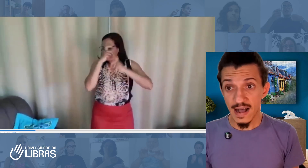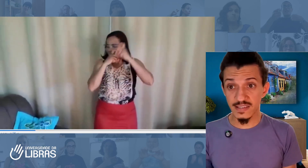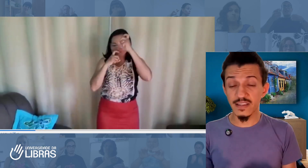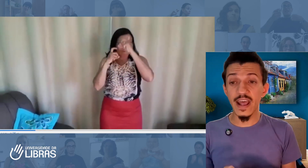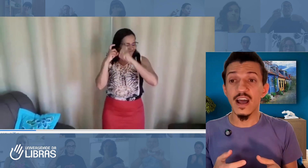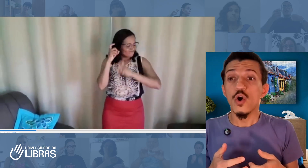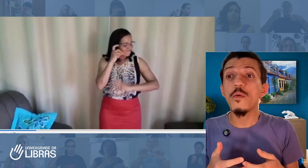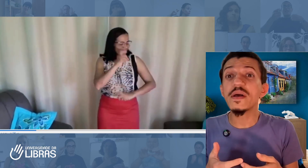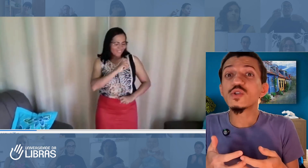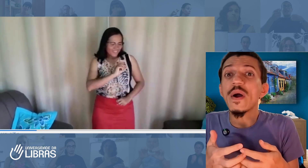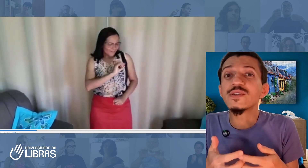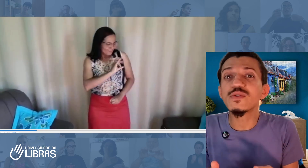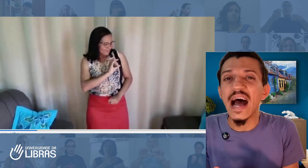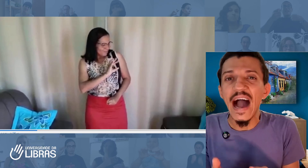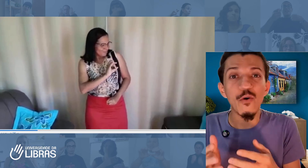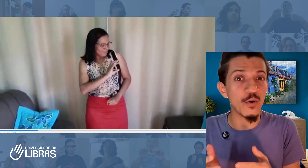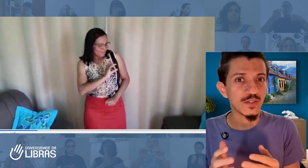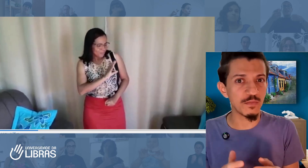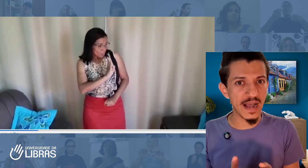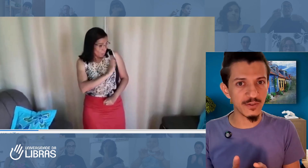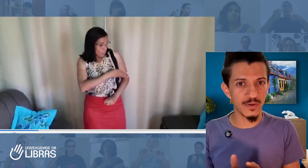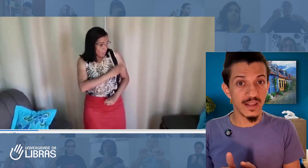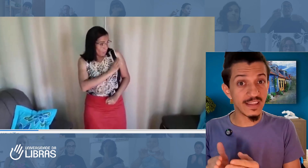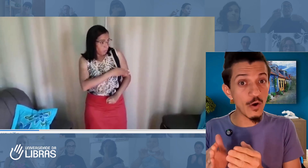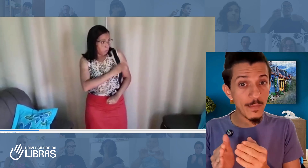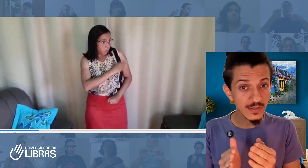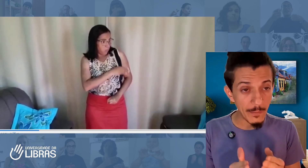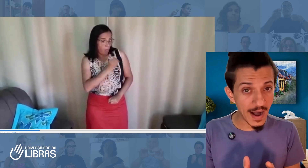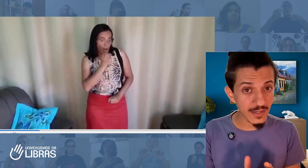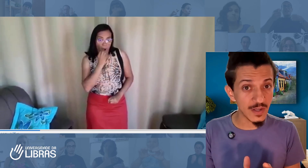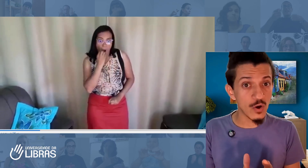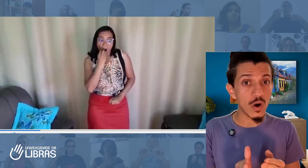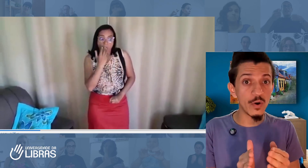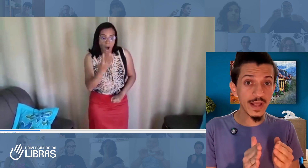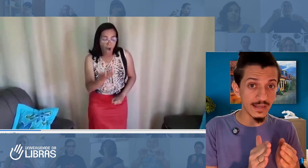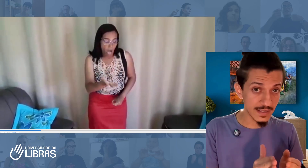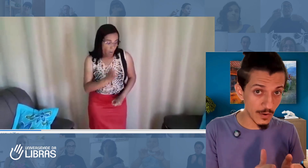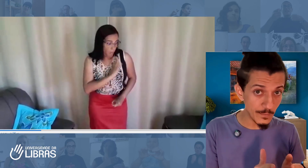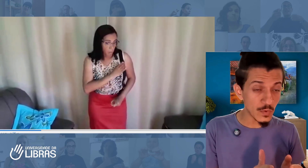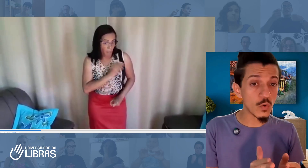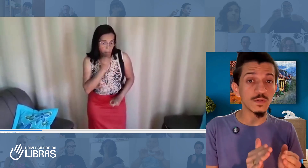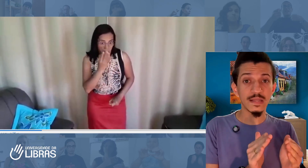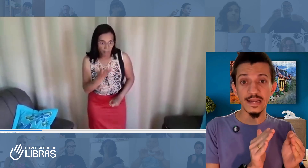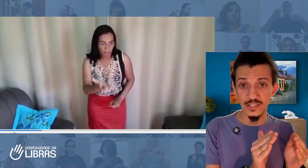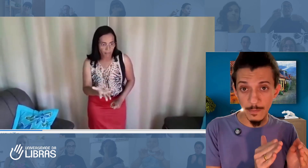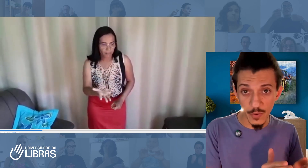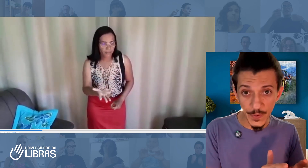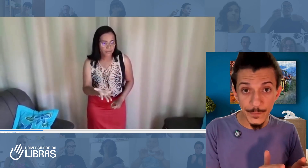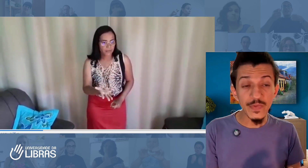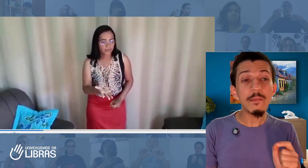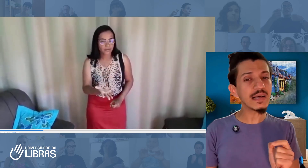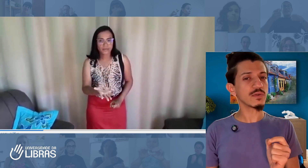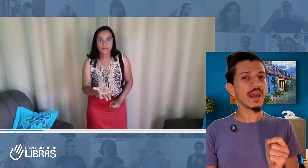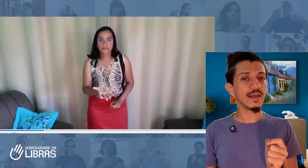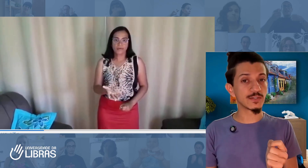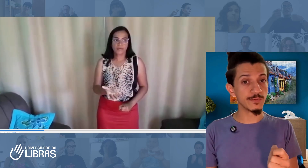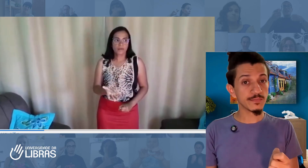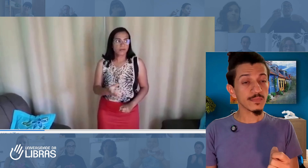Sandréia começou a estudar com o nosso método, deu o passo a passo, com a orientação, com os materiais de apoio e, mais do que isso,